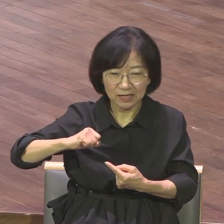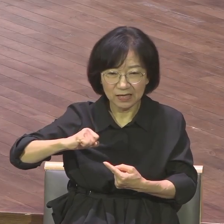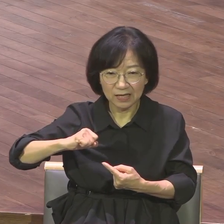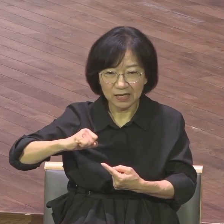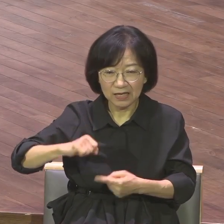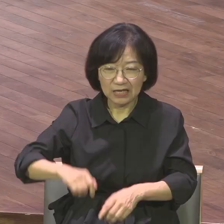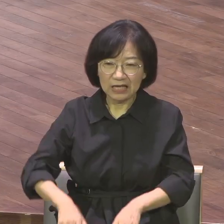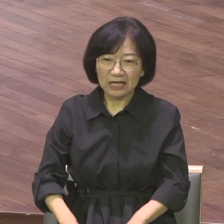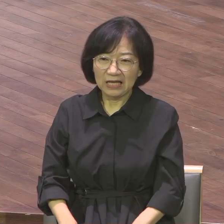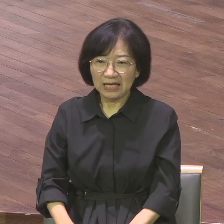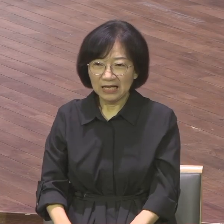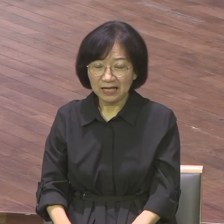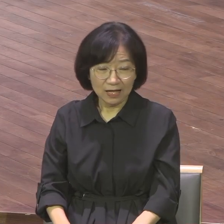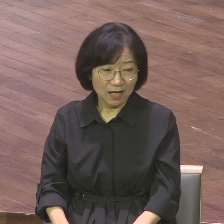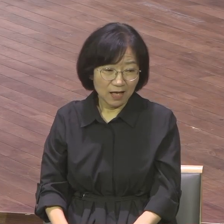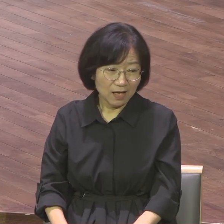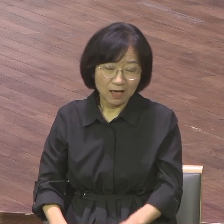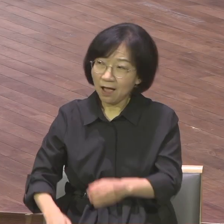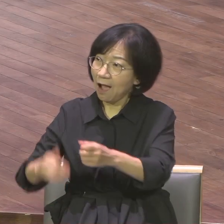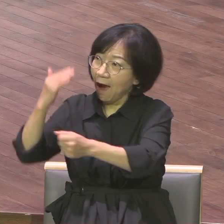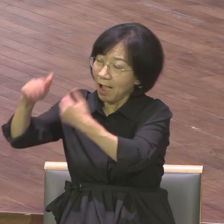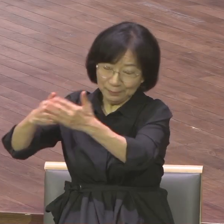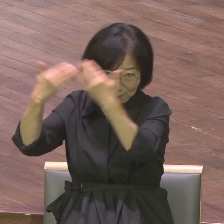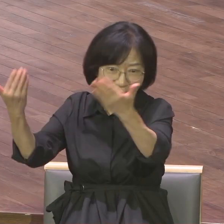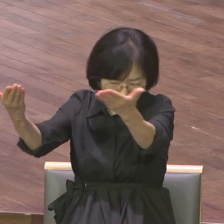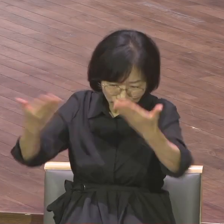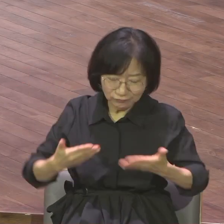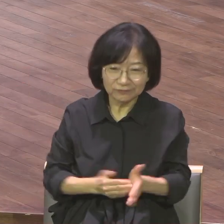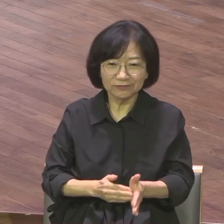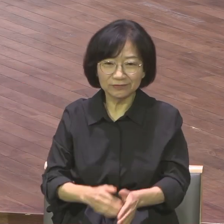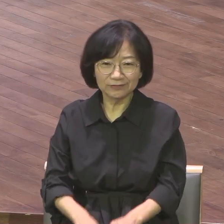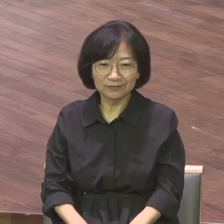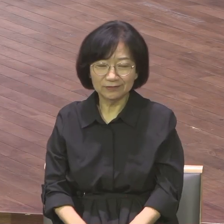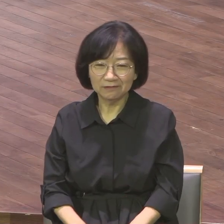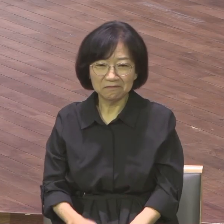좀 먹고 살만하니까 좀 잘 나가니까